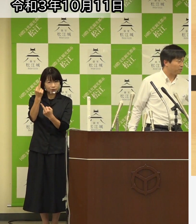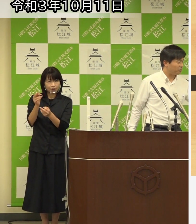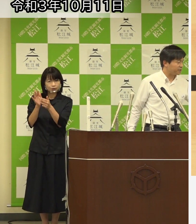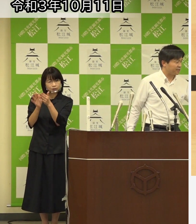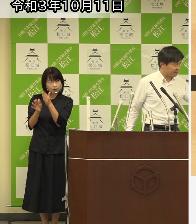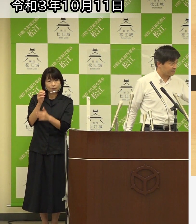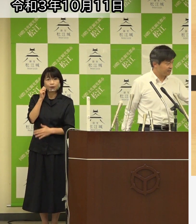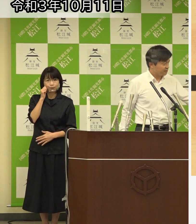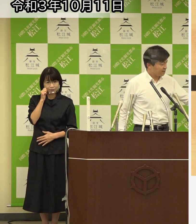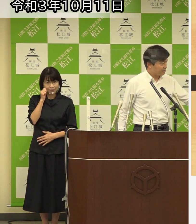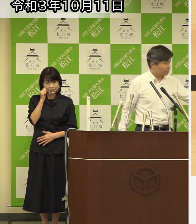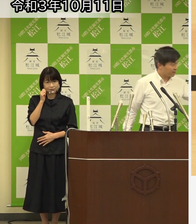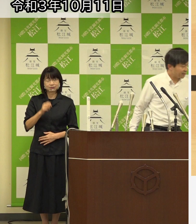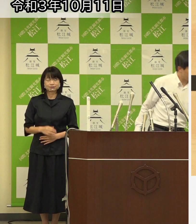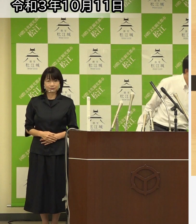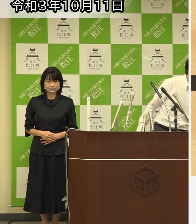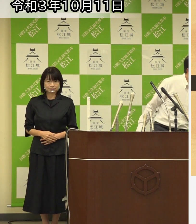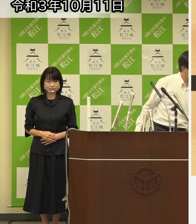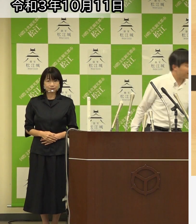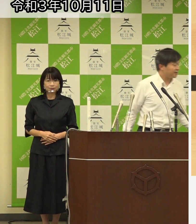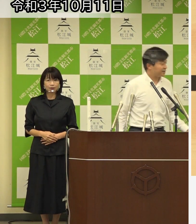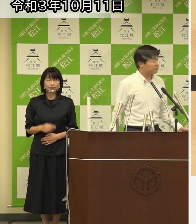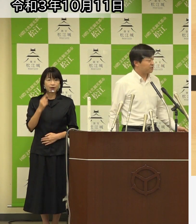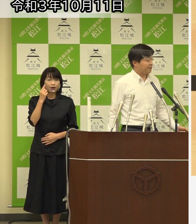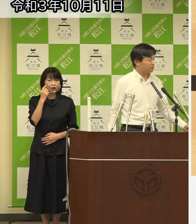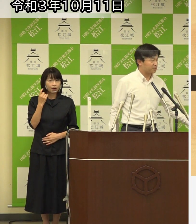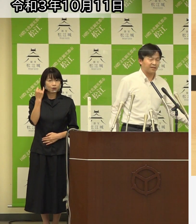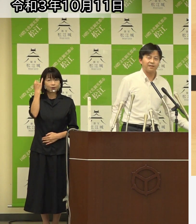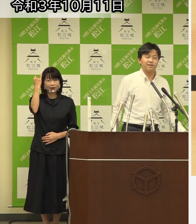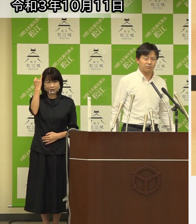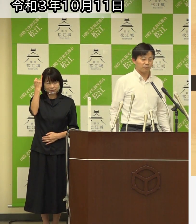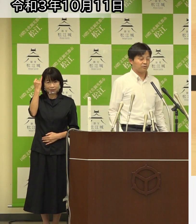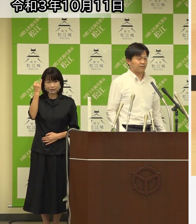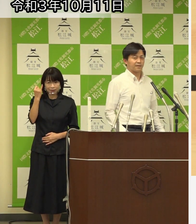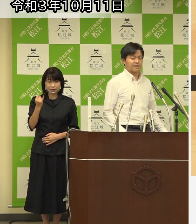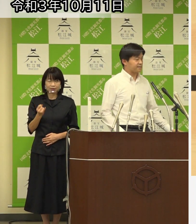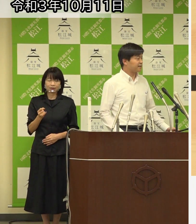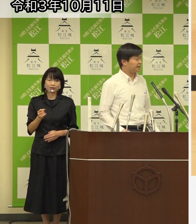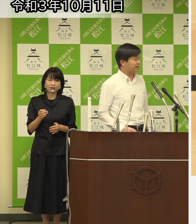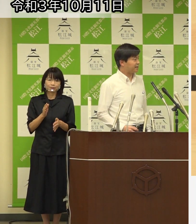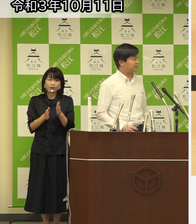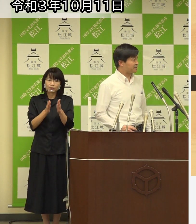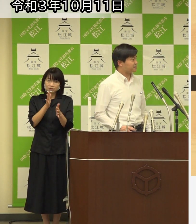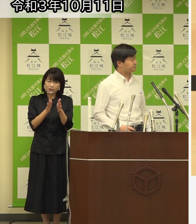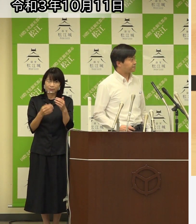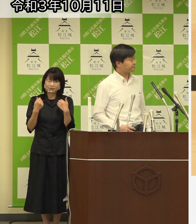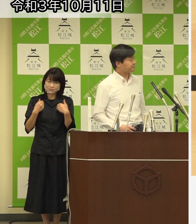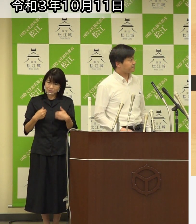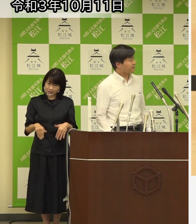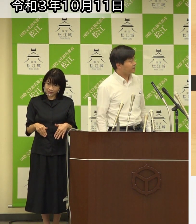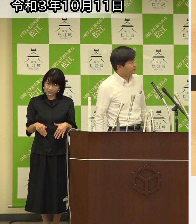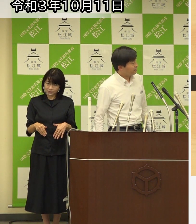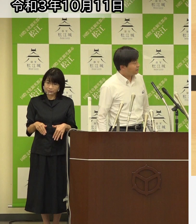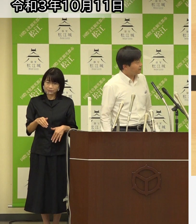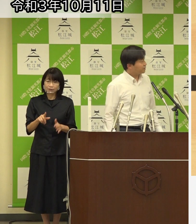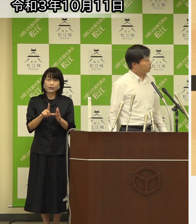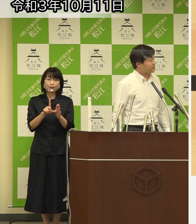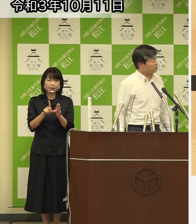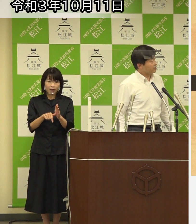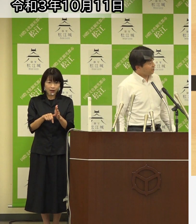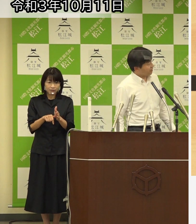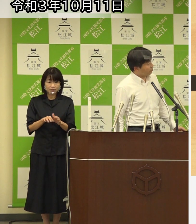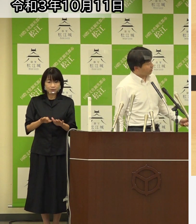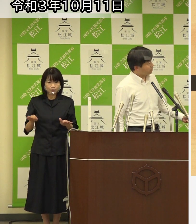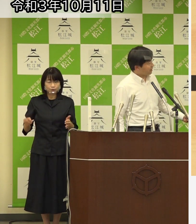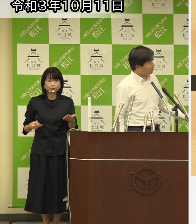ないといったケース、それからお母さんが育児でお疲れになっているといったケースが考えられます。こ